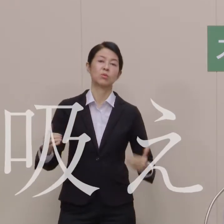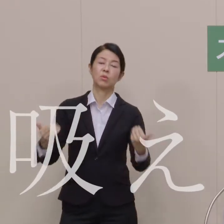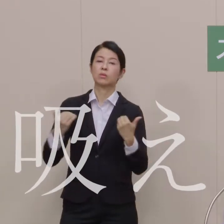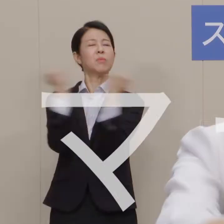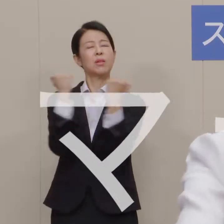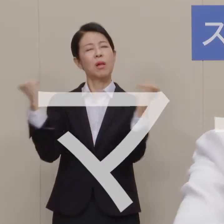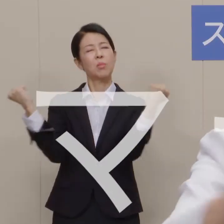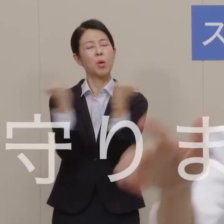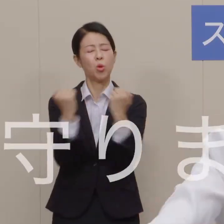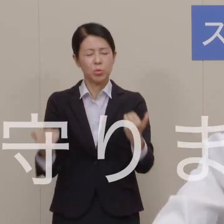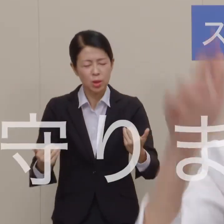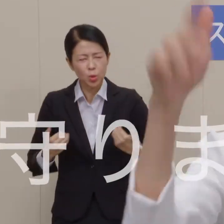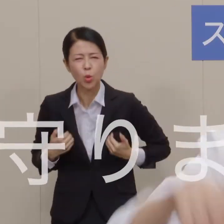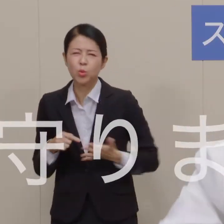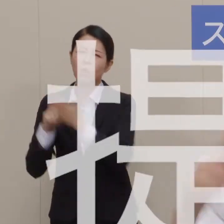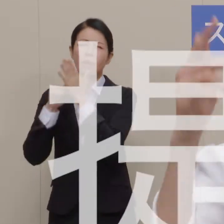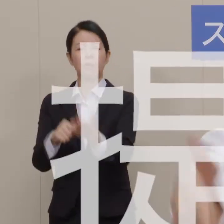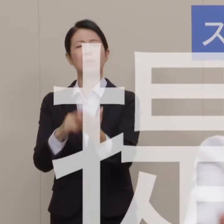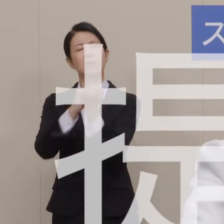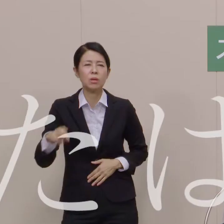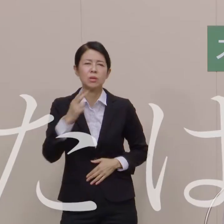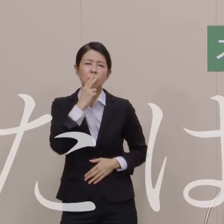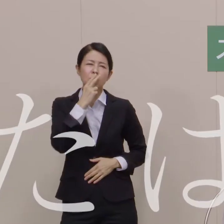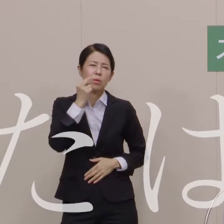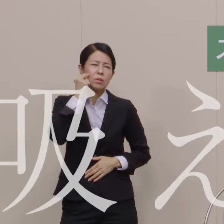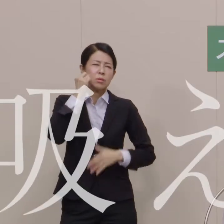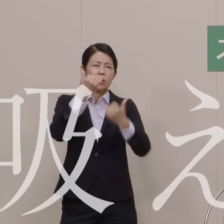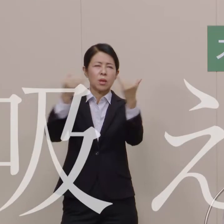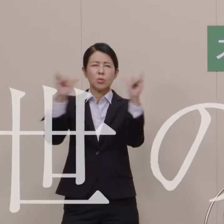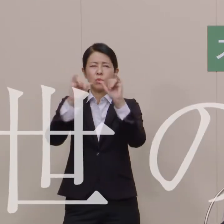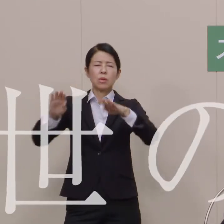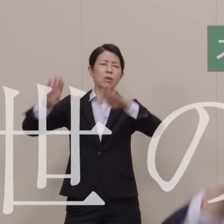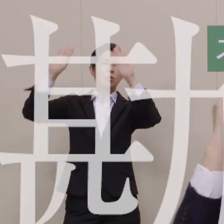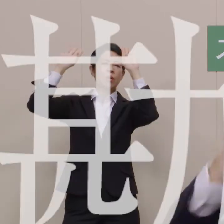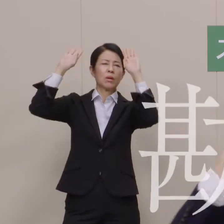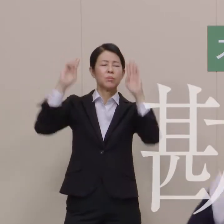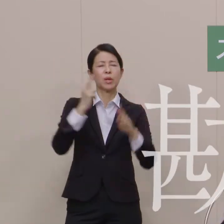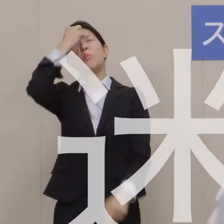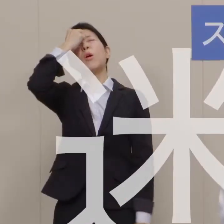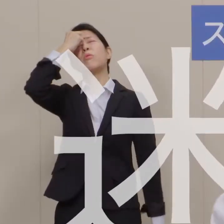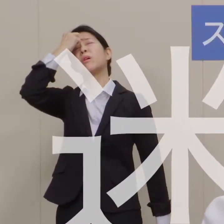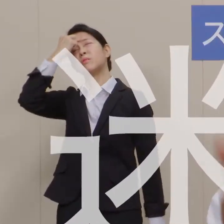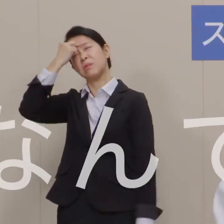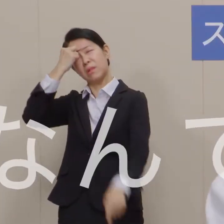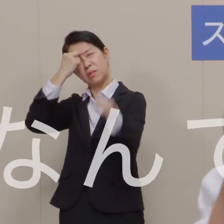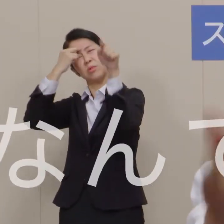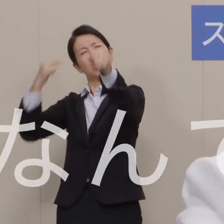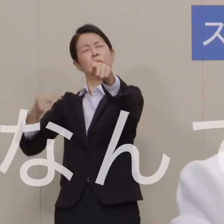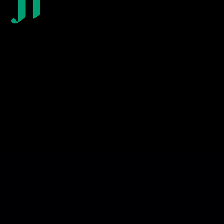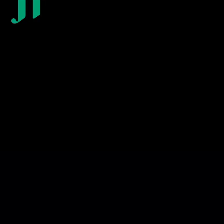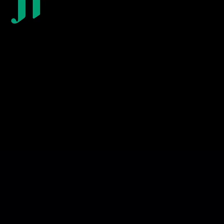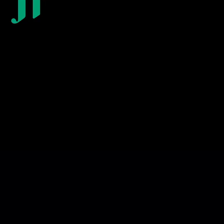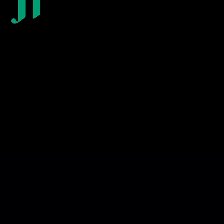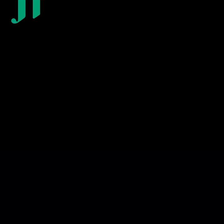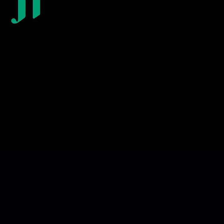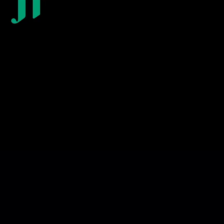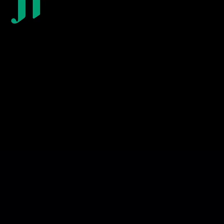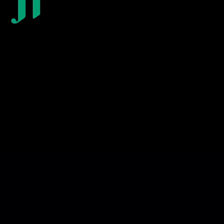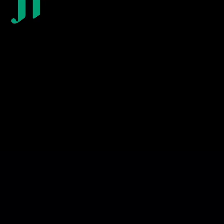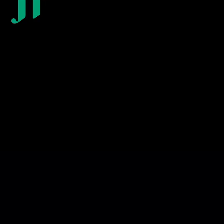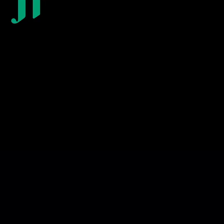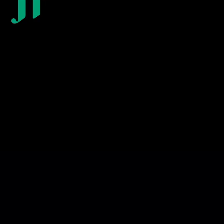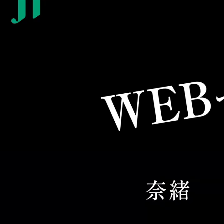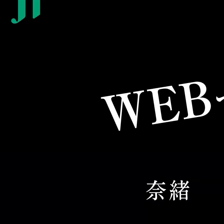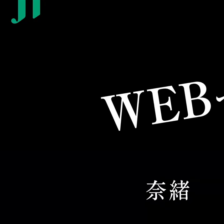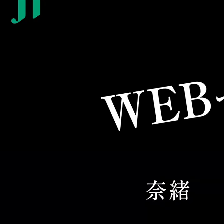場所、 マナー守りましょうと提案、 タバコが吸えない世の中は勘弁、 迷惑なんですけどかなり、マ